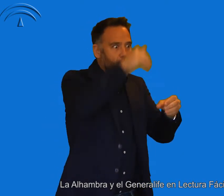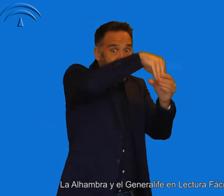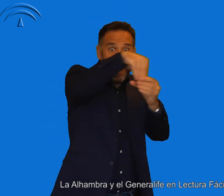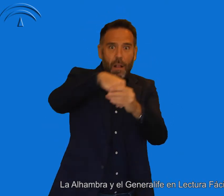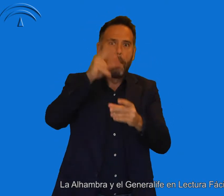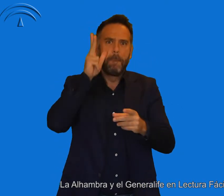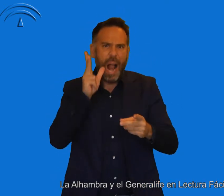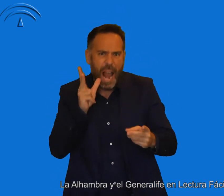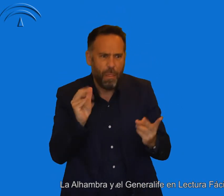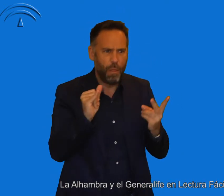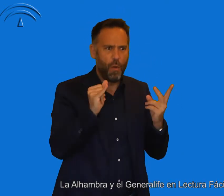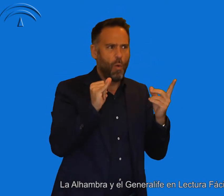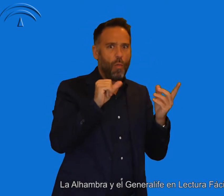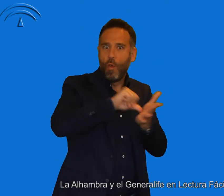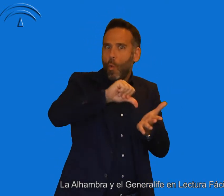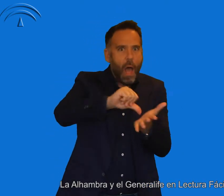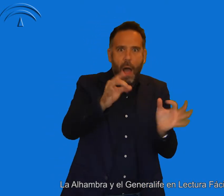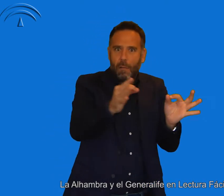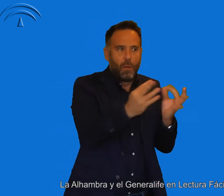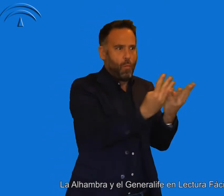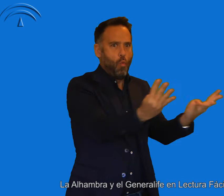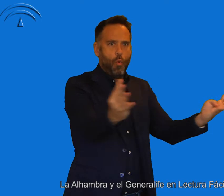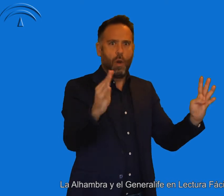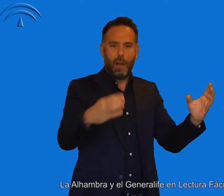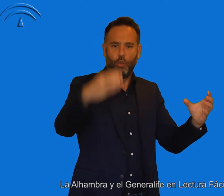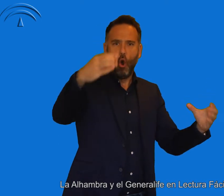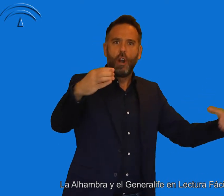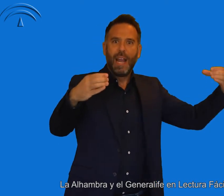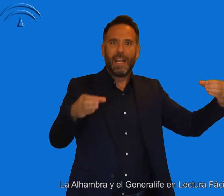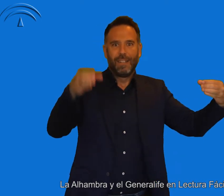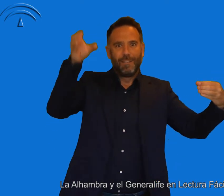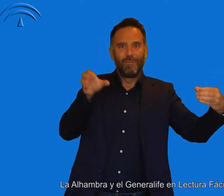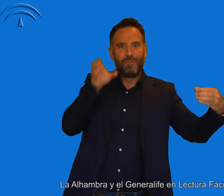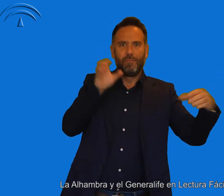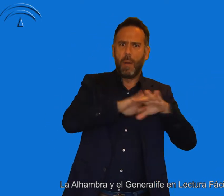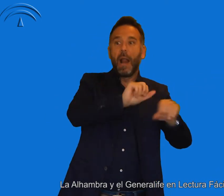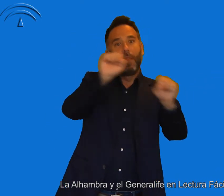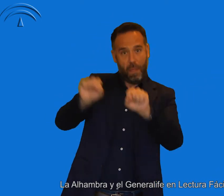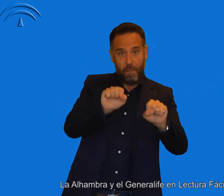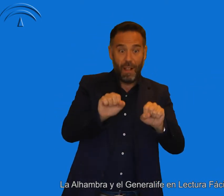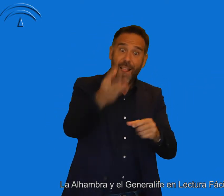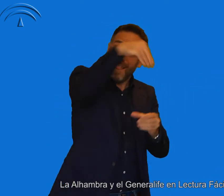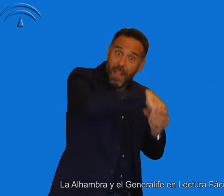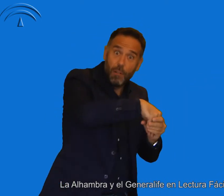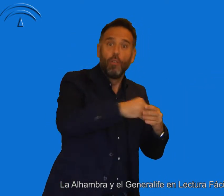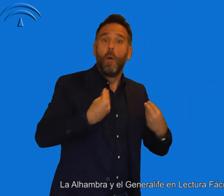la Alhambra se convirtió en una pequeña ciudad con palacios, rodeada de una muralla, con torres para